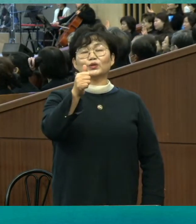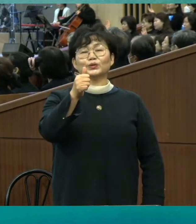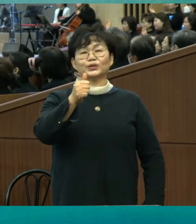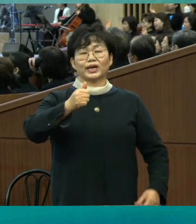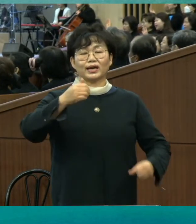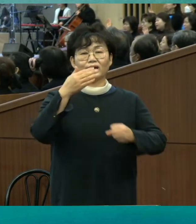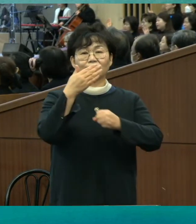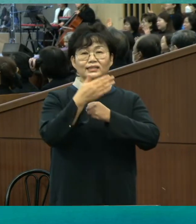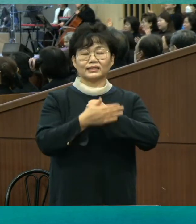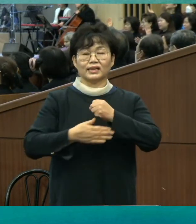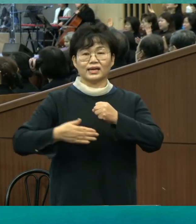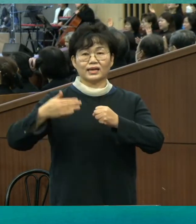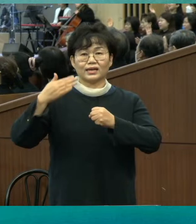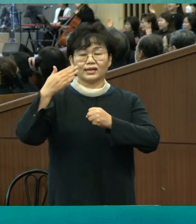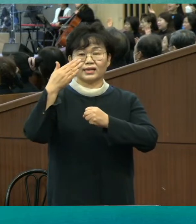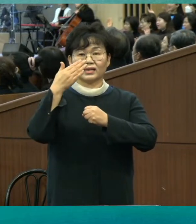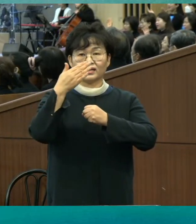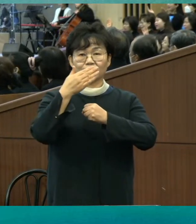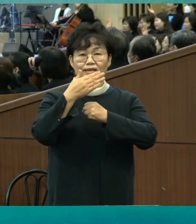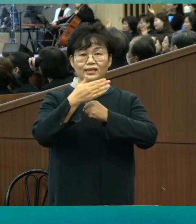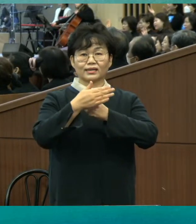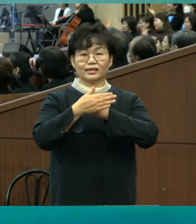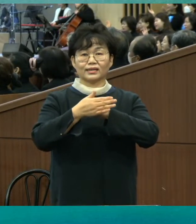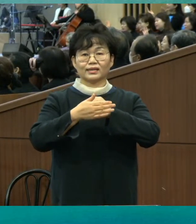주의 은혜